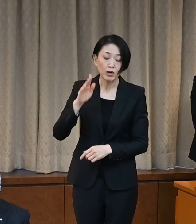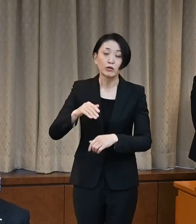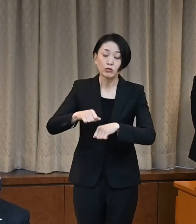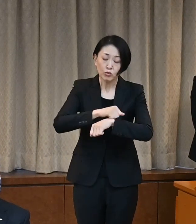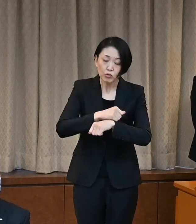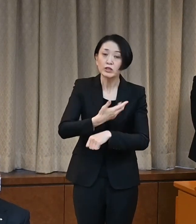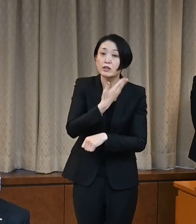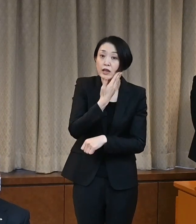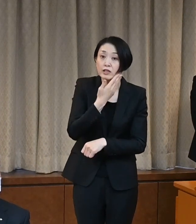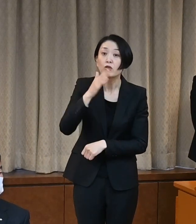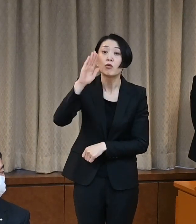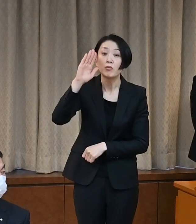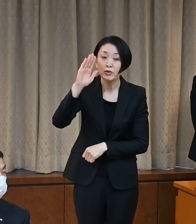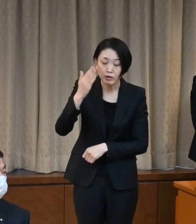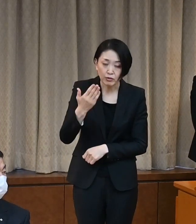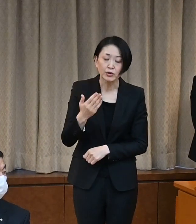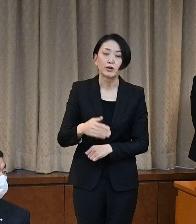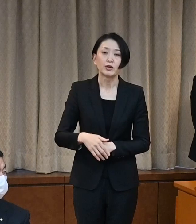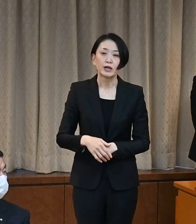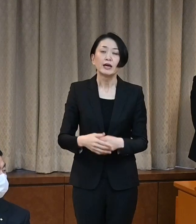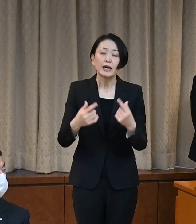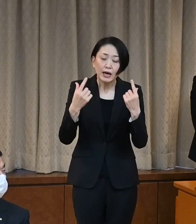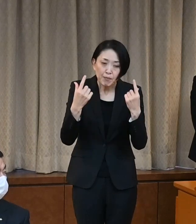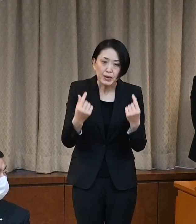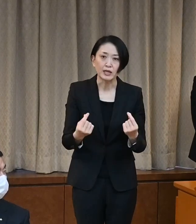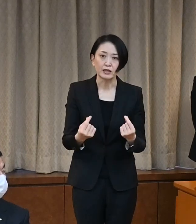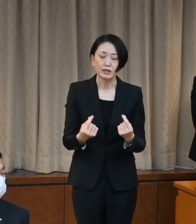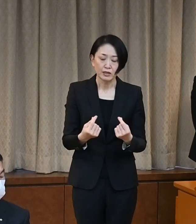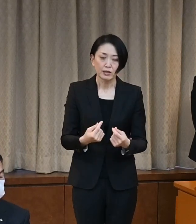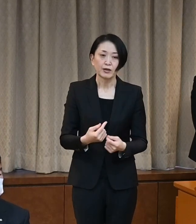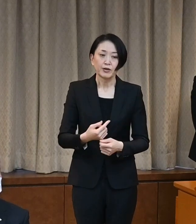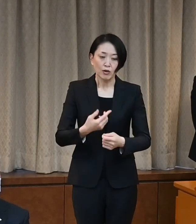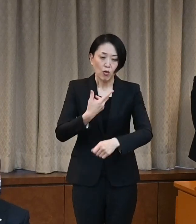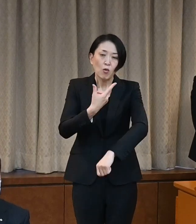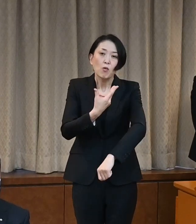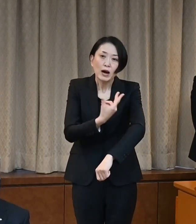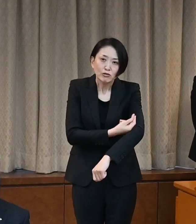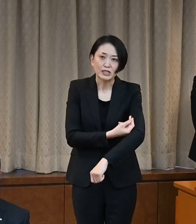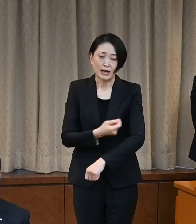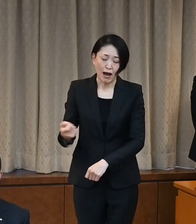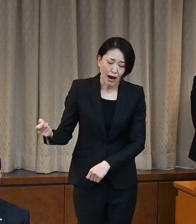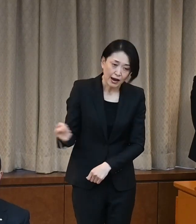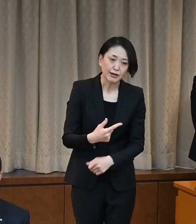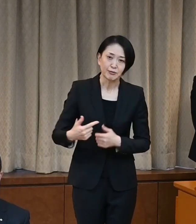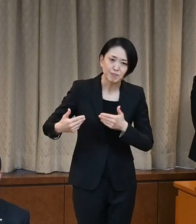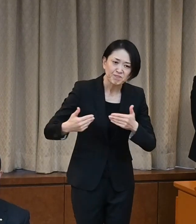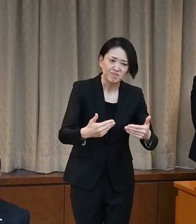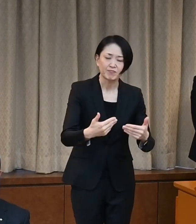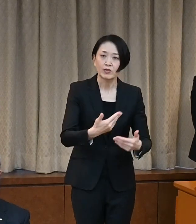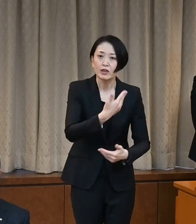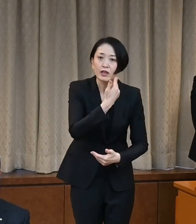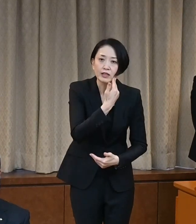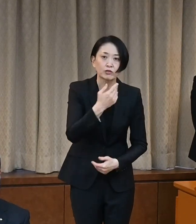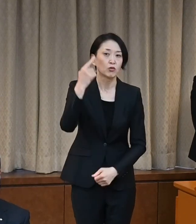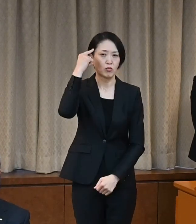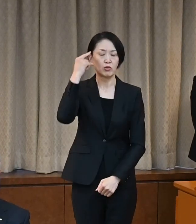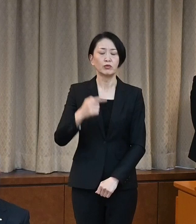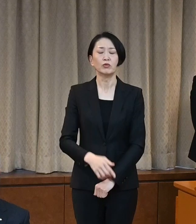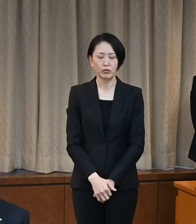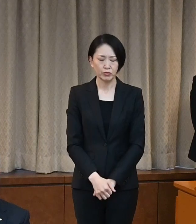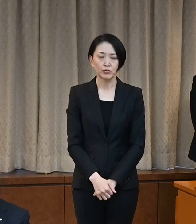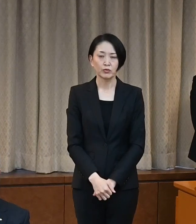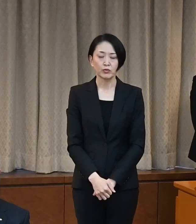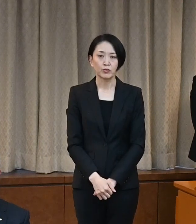佐藤医師会長もお話しているようにワクチン接種の加速化が重要だというふうに考えております。このワクチン